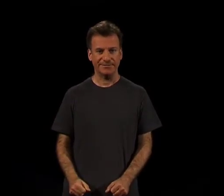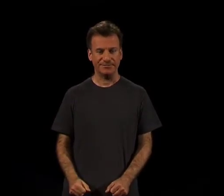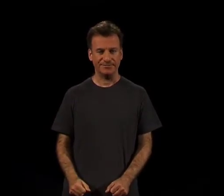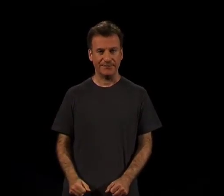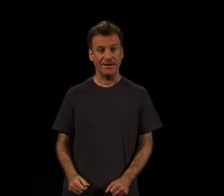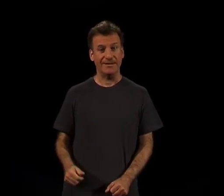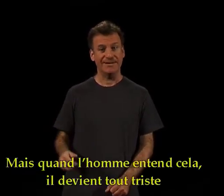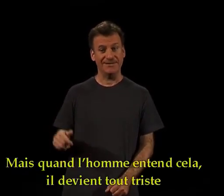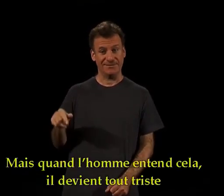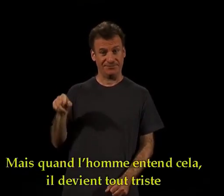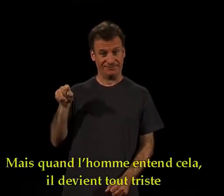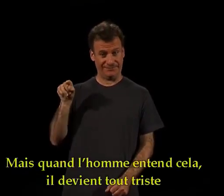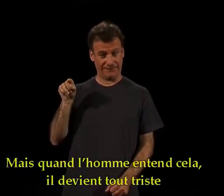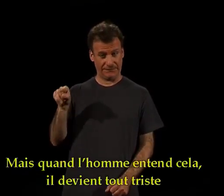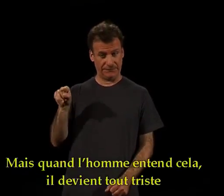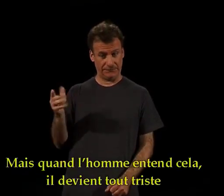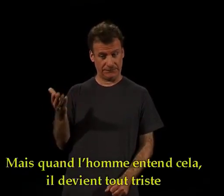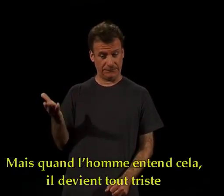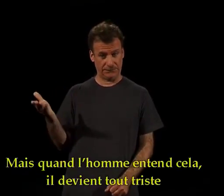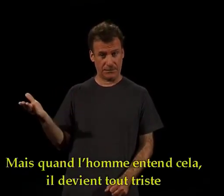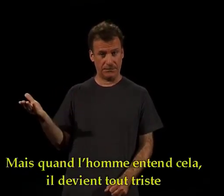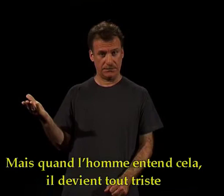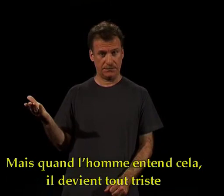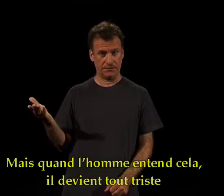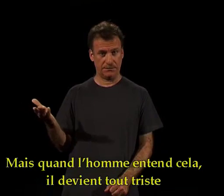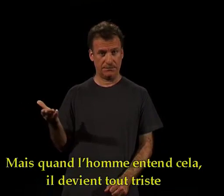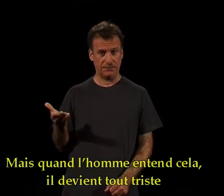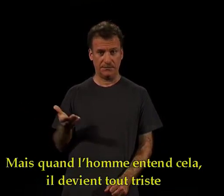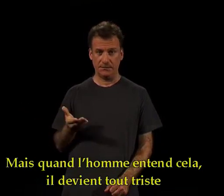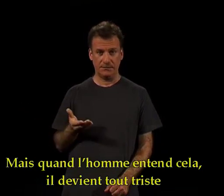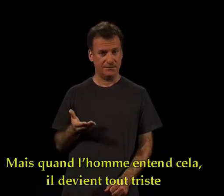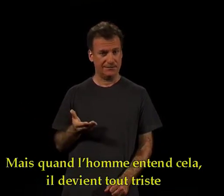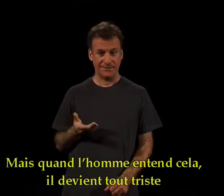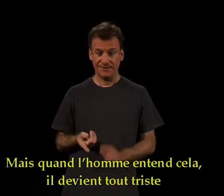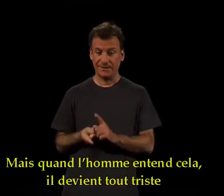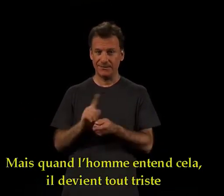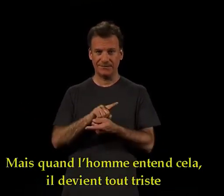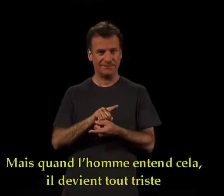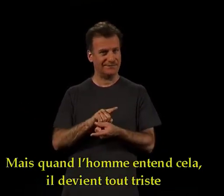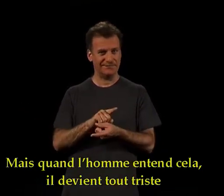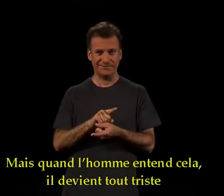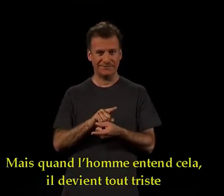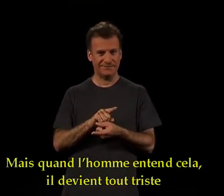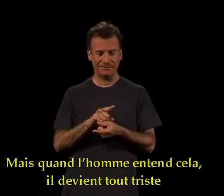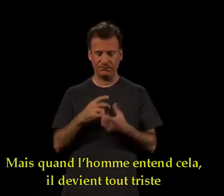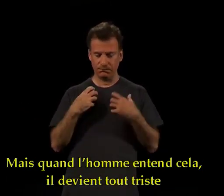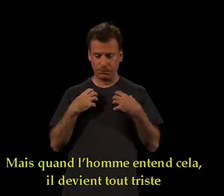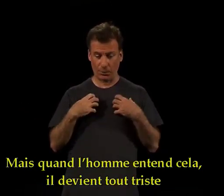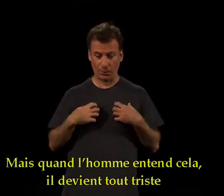» « quand l'homme entend cela, il devient tout triste parce qu'il est très